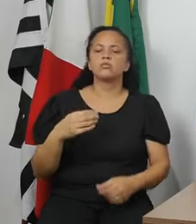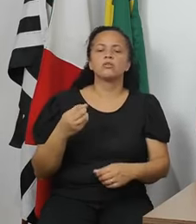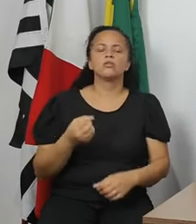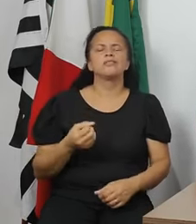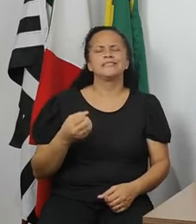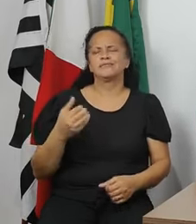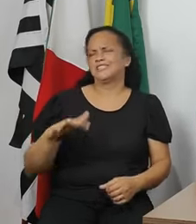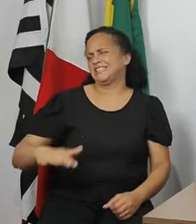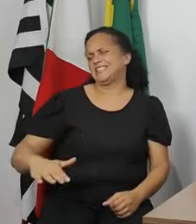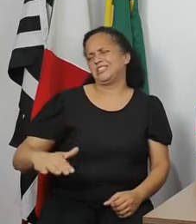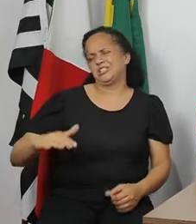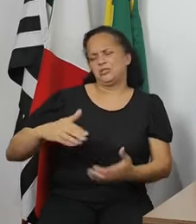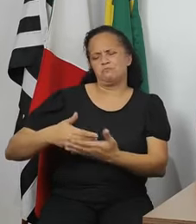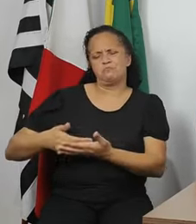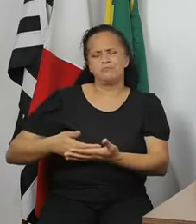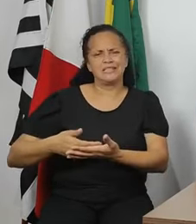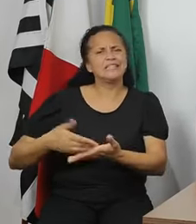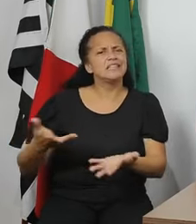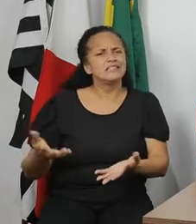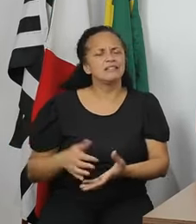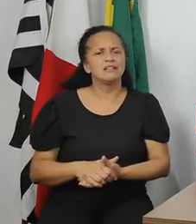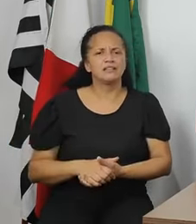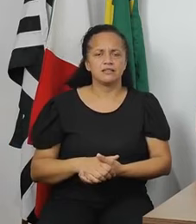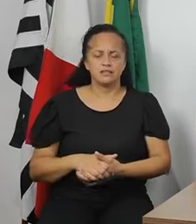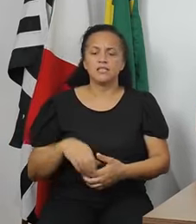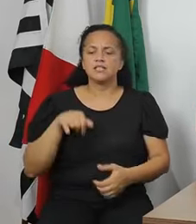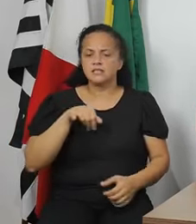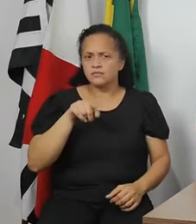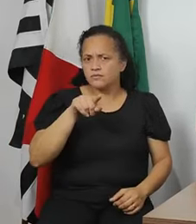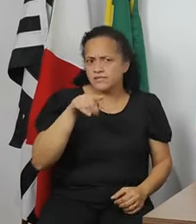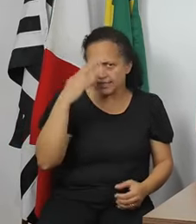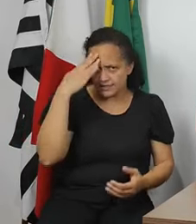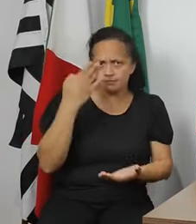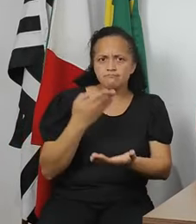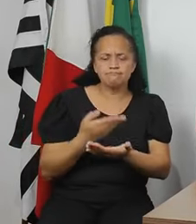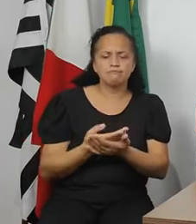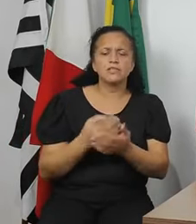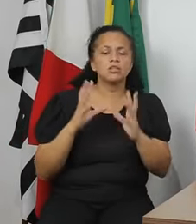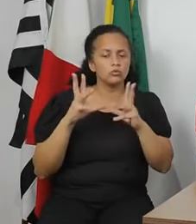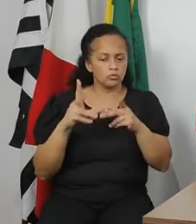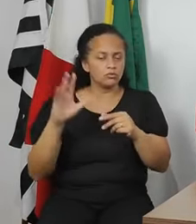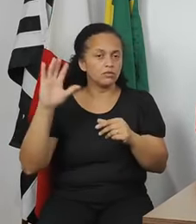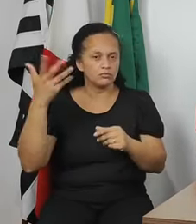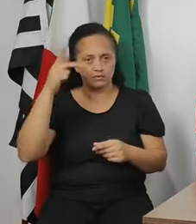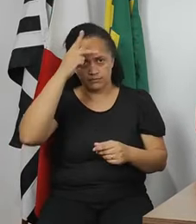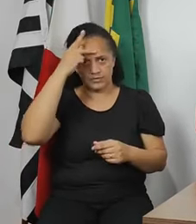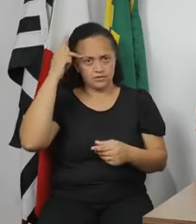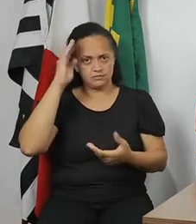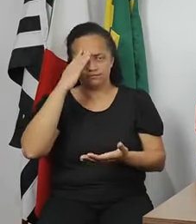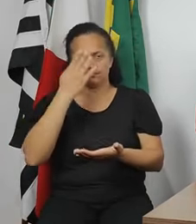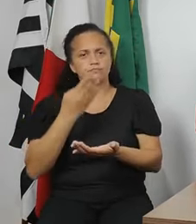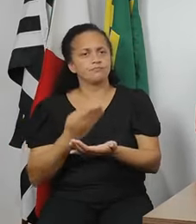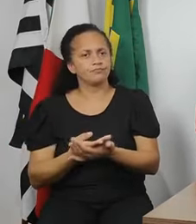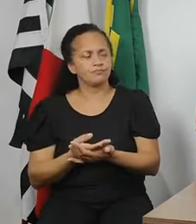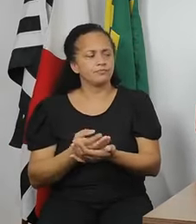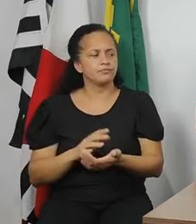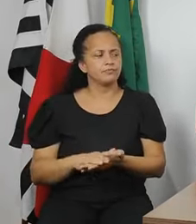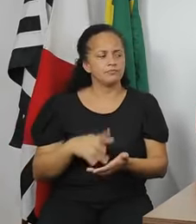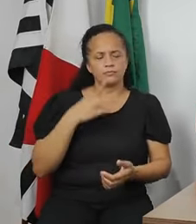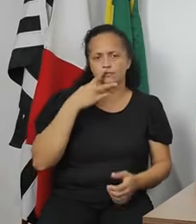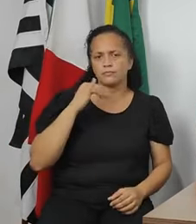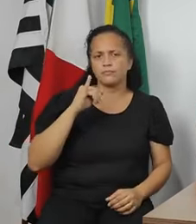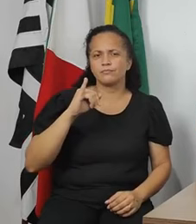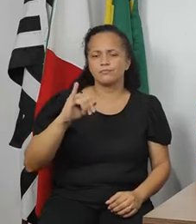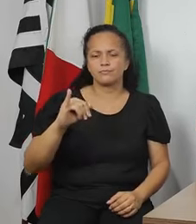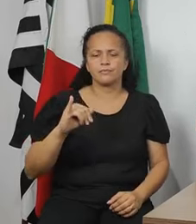de nós e nos ajuda. E Jesus lhes disse: se tu podes crer, tudo é possível ao que crê. E logo o pai do menino, clamando